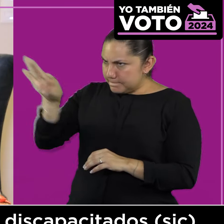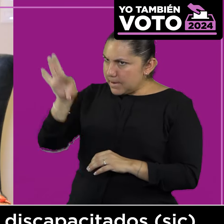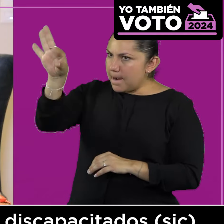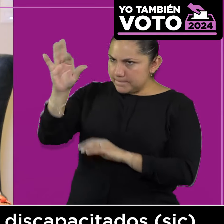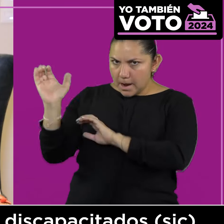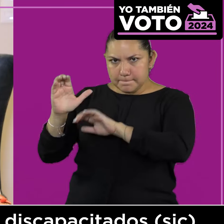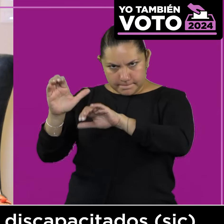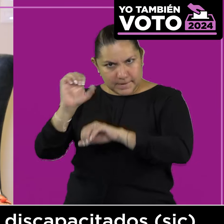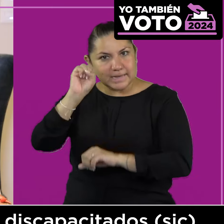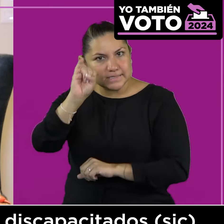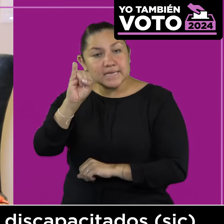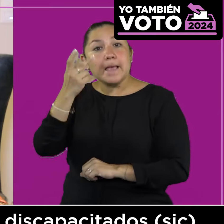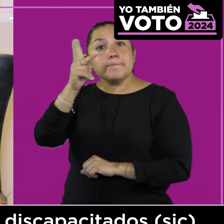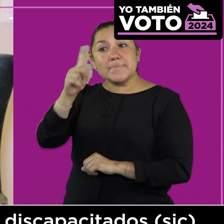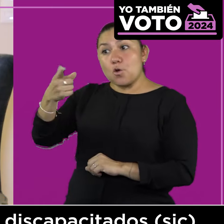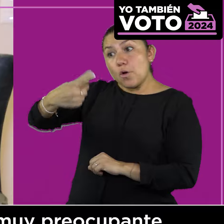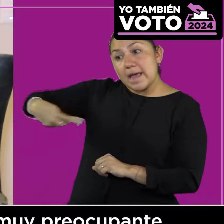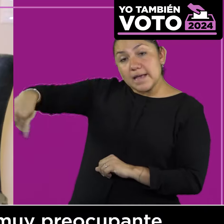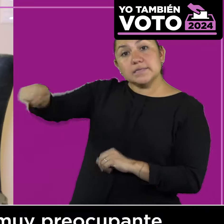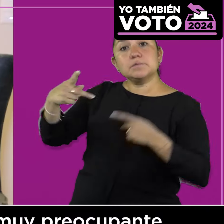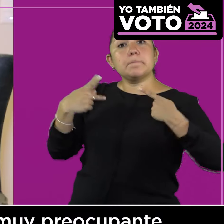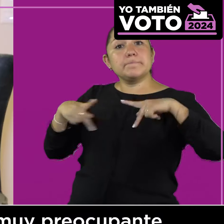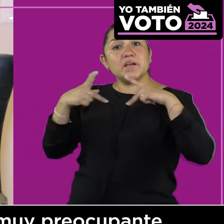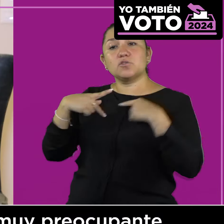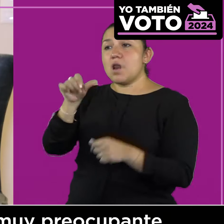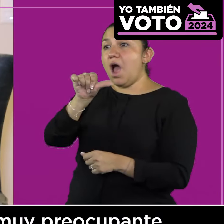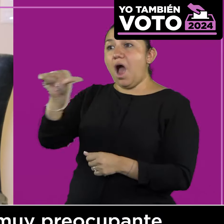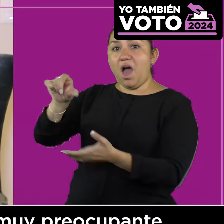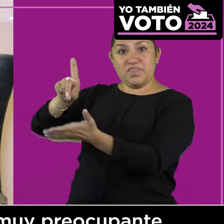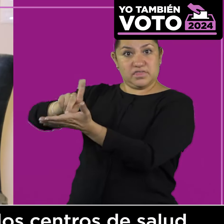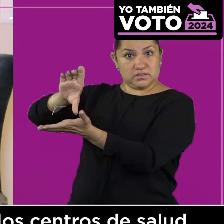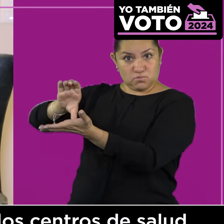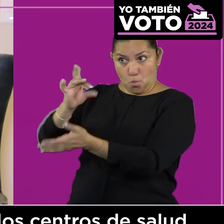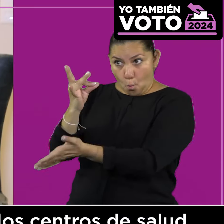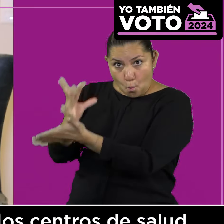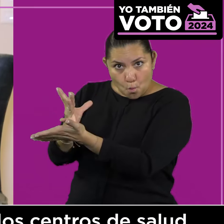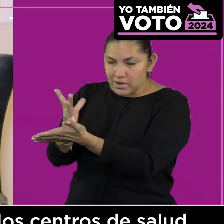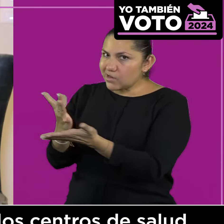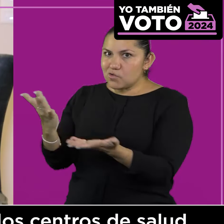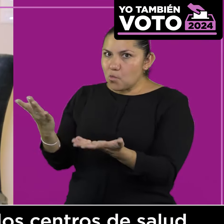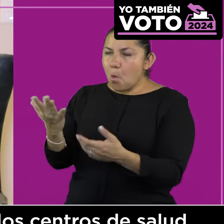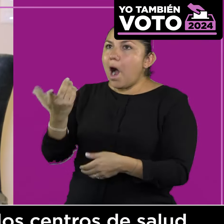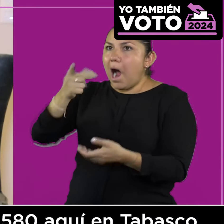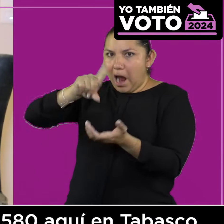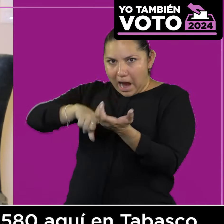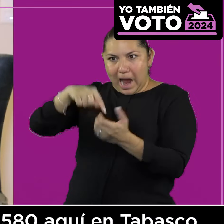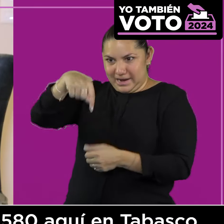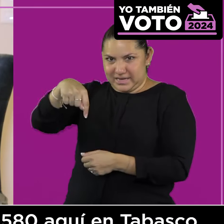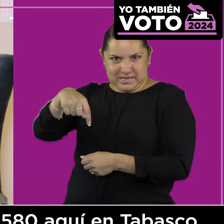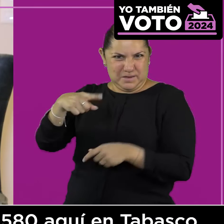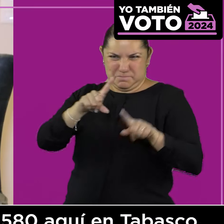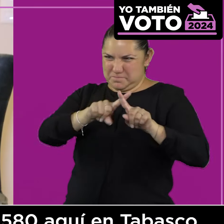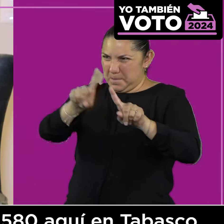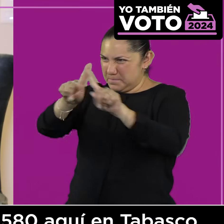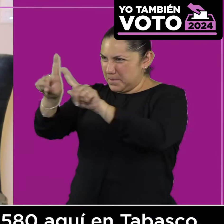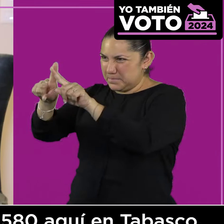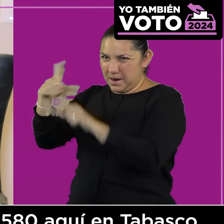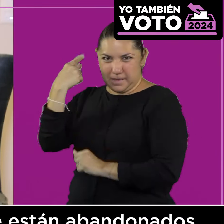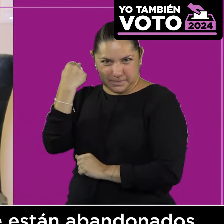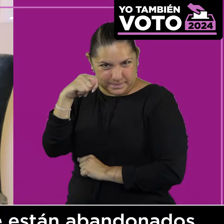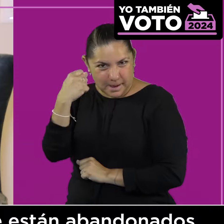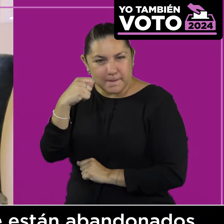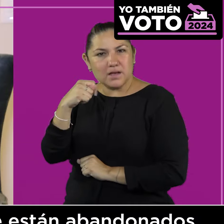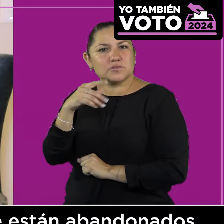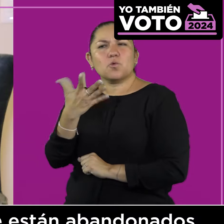sector para los discapacitados sino para mí es muy preocupante que hoy en día los centros de salud que hay más de 500 all en Tabasco